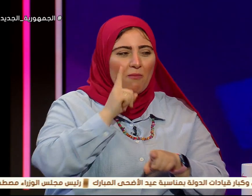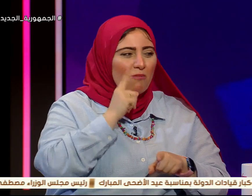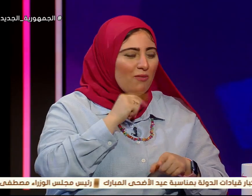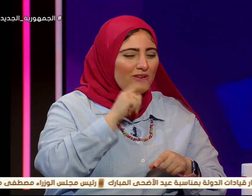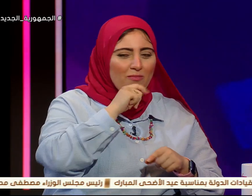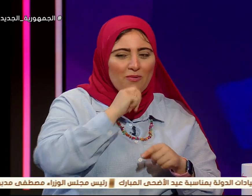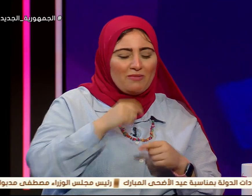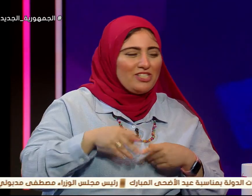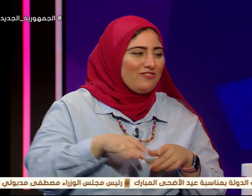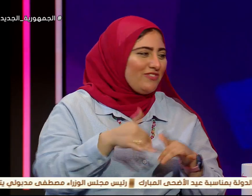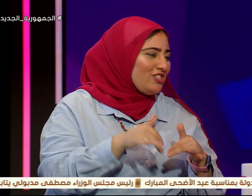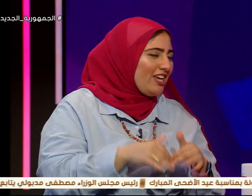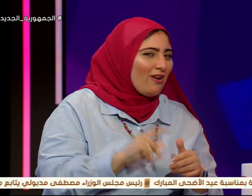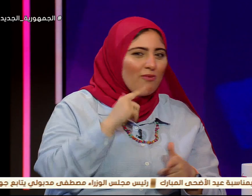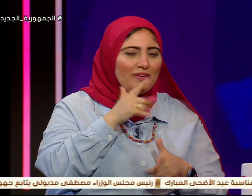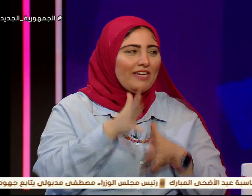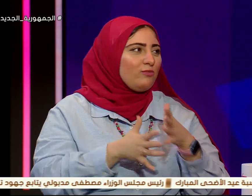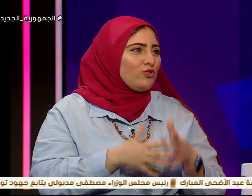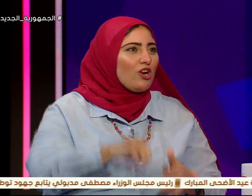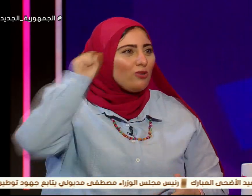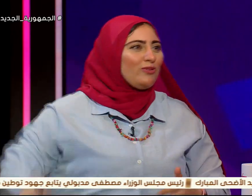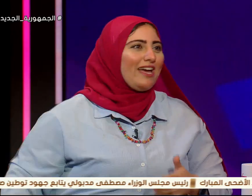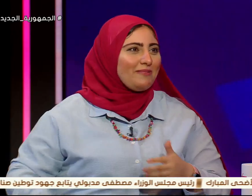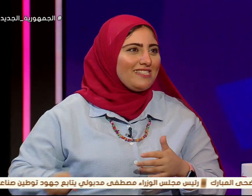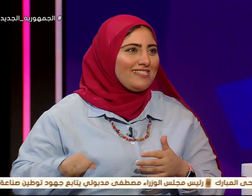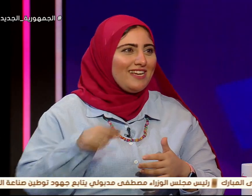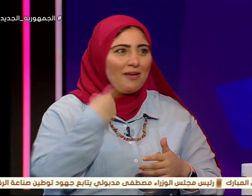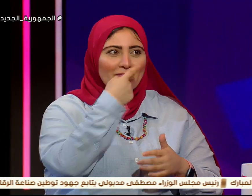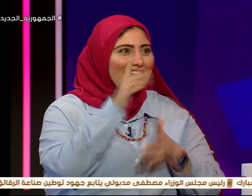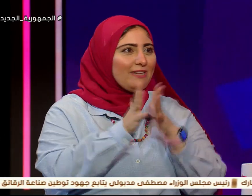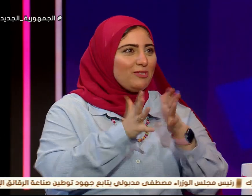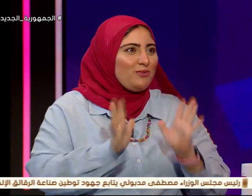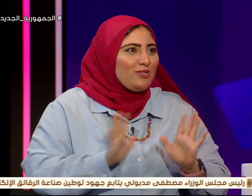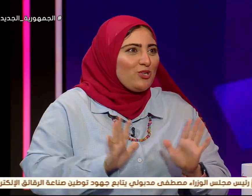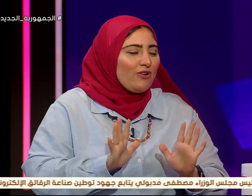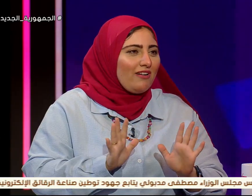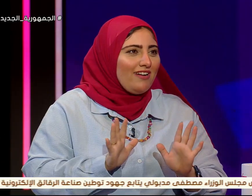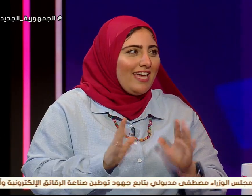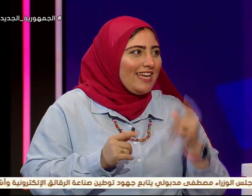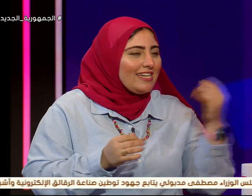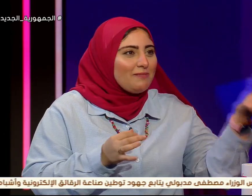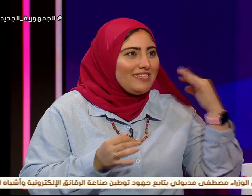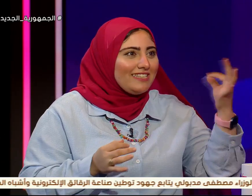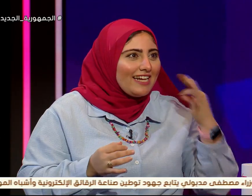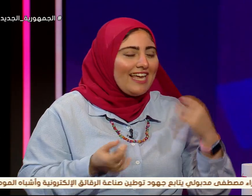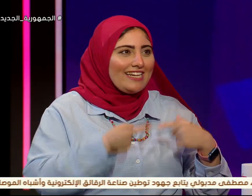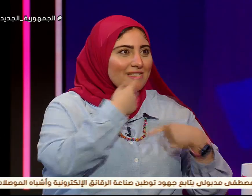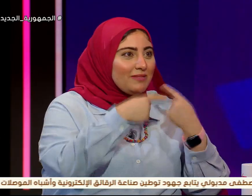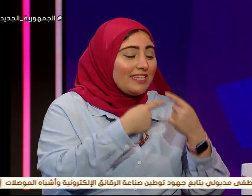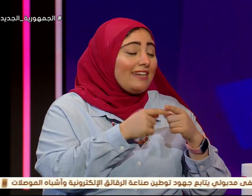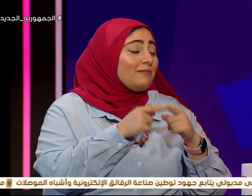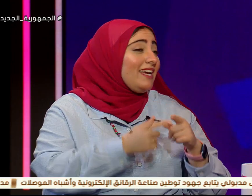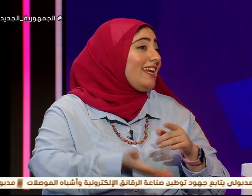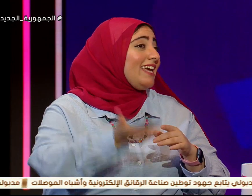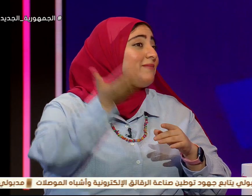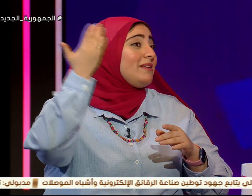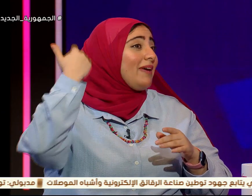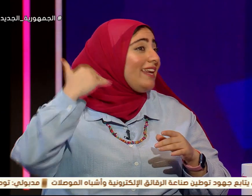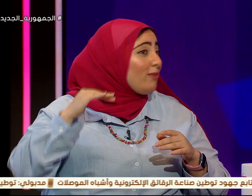ماما ولا بابا ماشيين في الشارع هم بيتكلموا بالاشاره اقعد اقول لها بس ما تتكلميش بالاشاره الناس بتتريق الناس بتتكلم ده كان ايام زمان لما